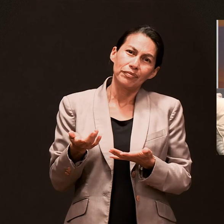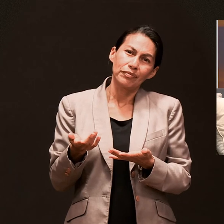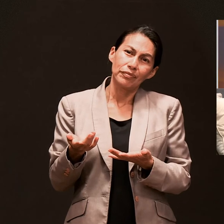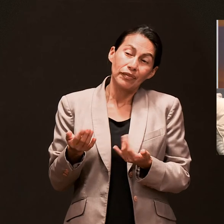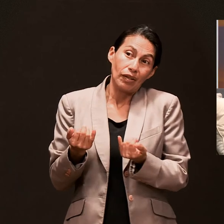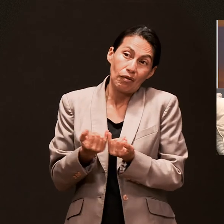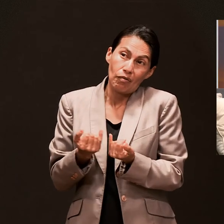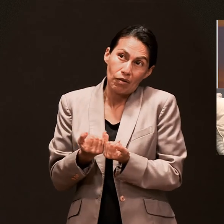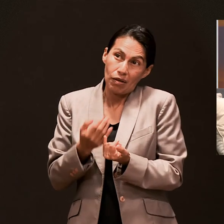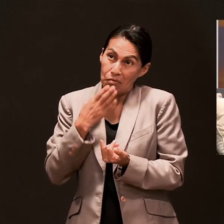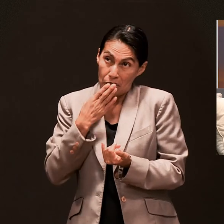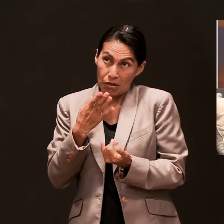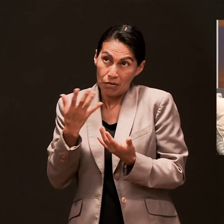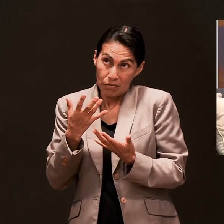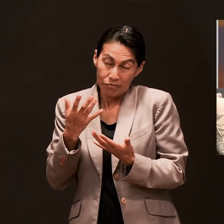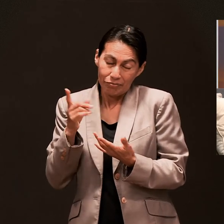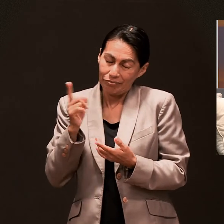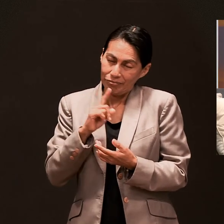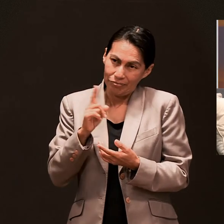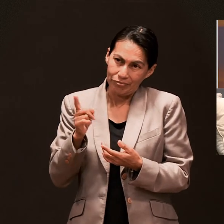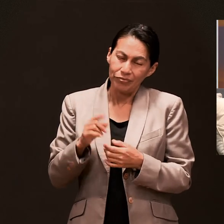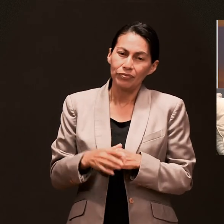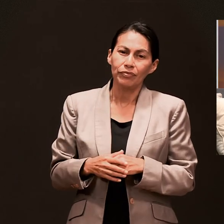pues no porque porque